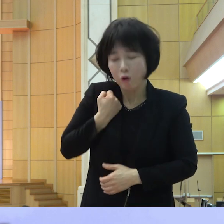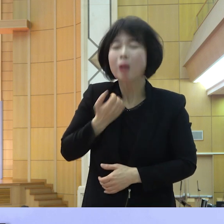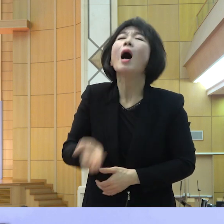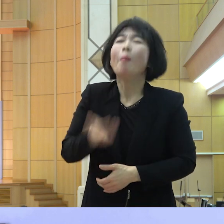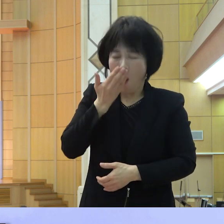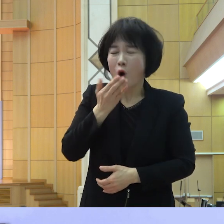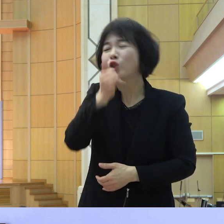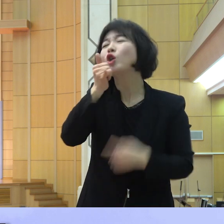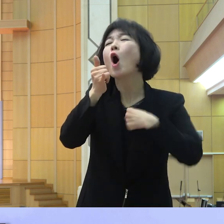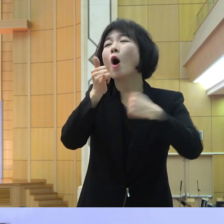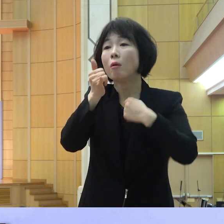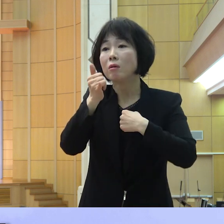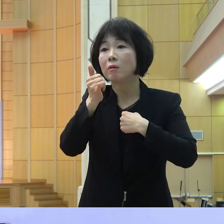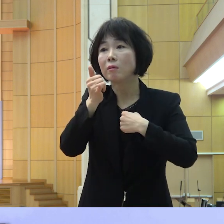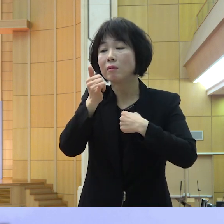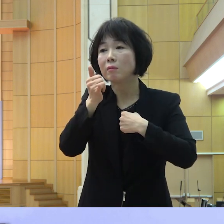드렸는가?